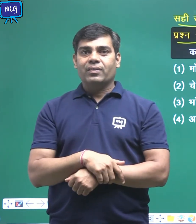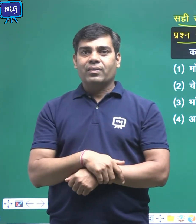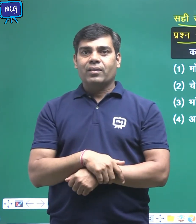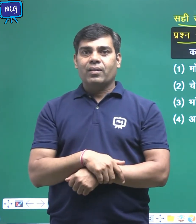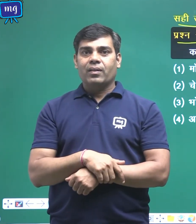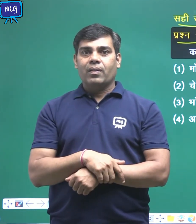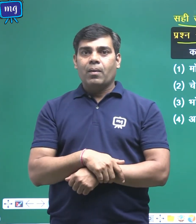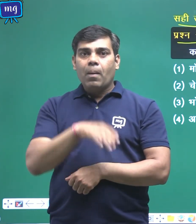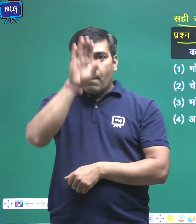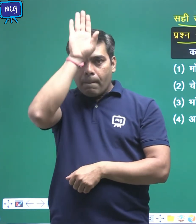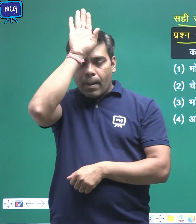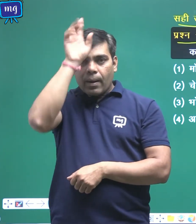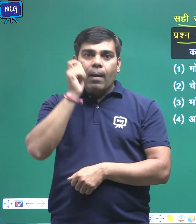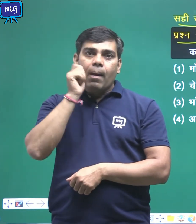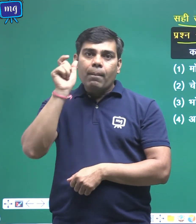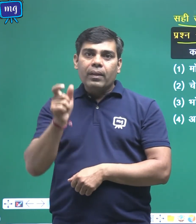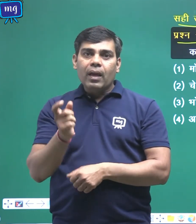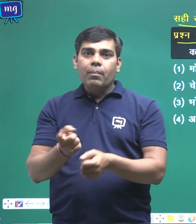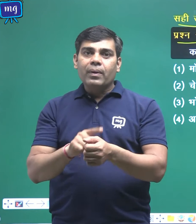महाराणा प्रताप के